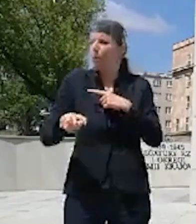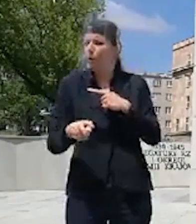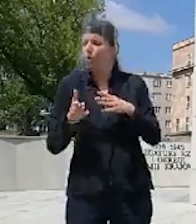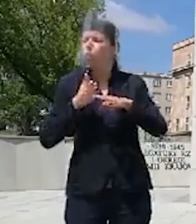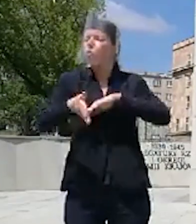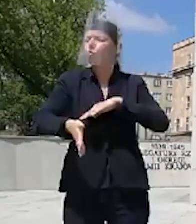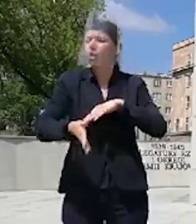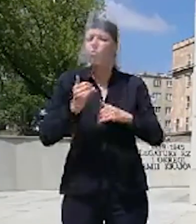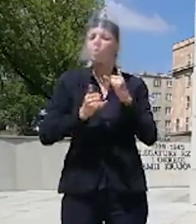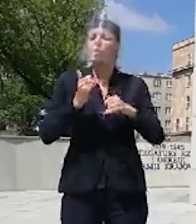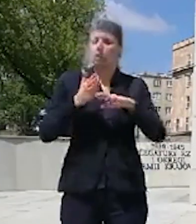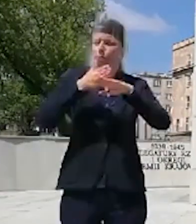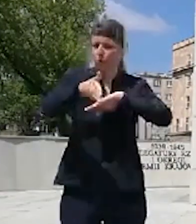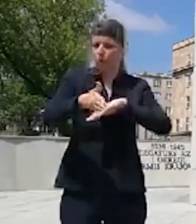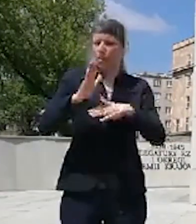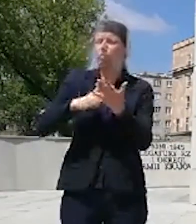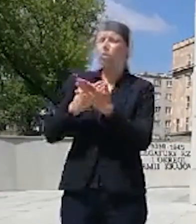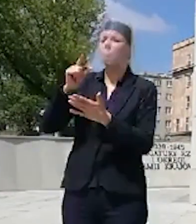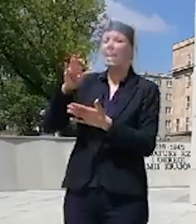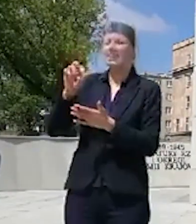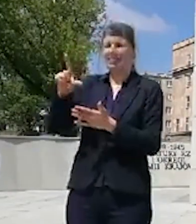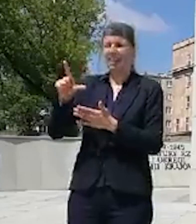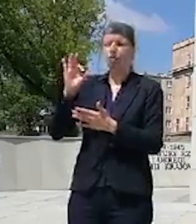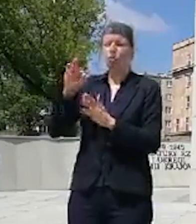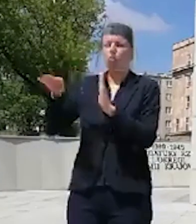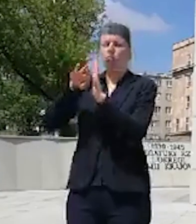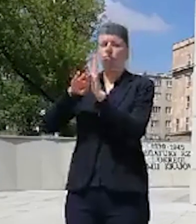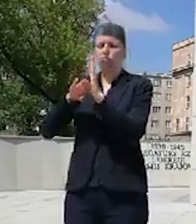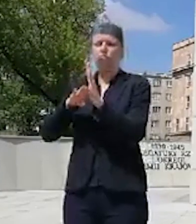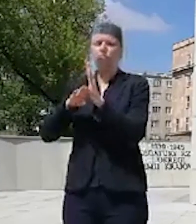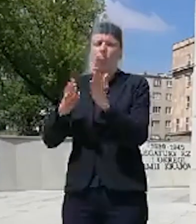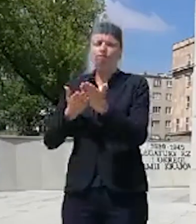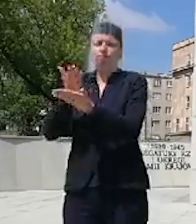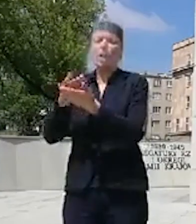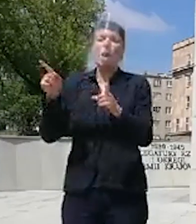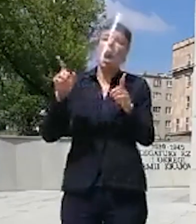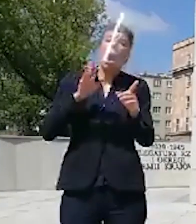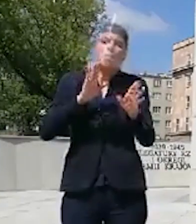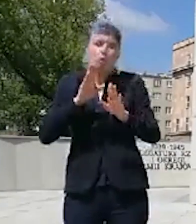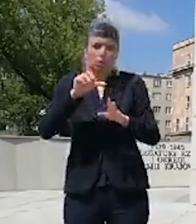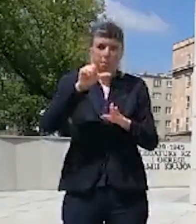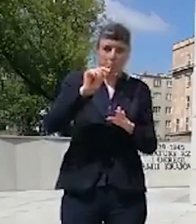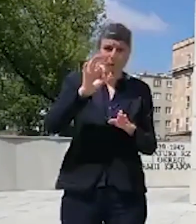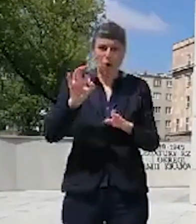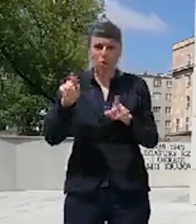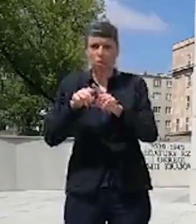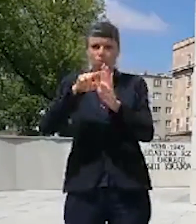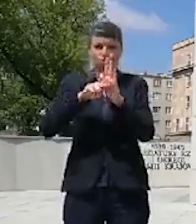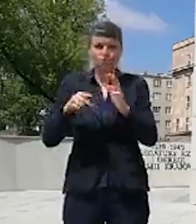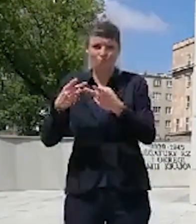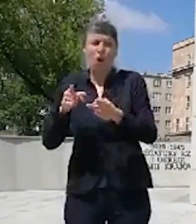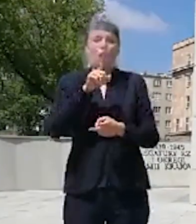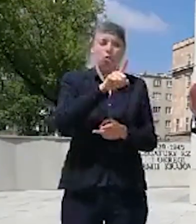tymi postulatami, które choćby zgłasza PSL, a być może za chwilę będzie zgłaszała Platforma, to zyskuje czas na to, żeby mówiąc językiem